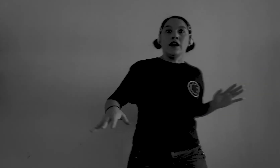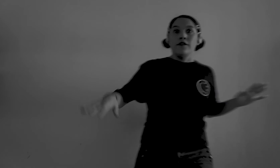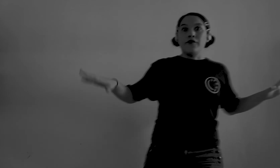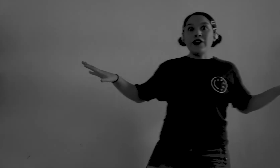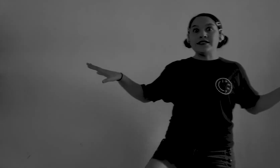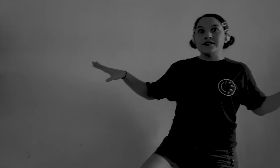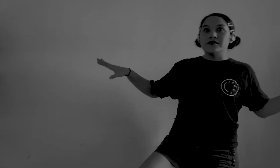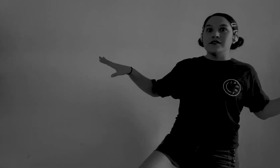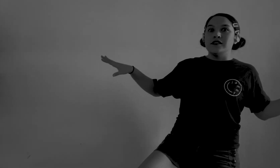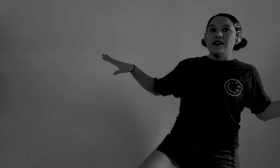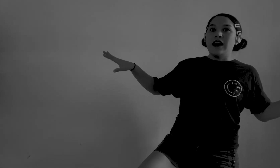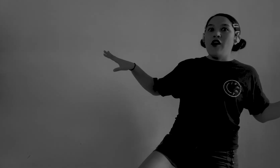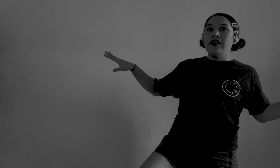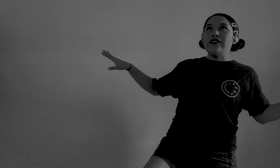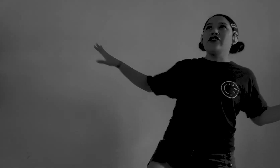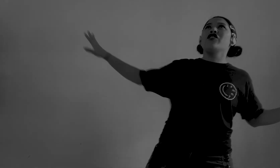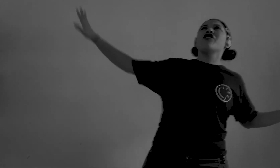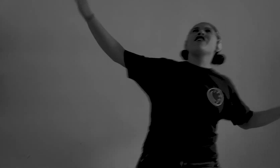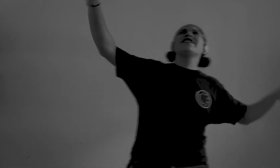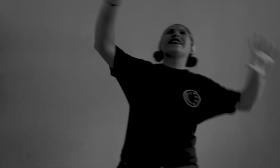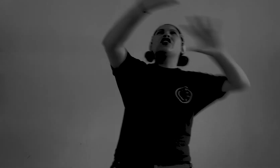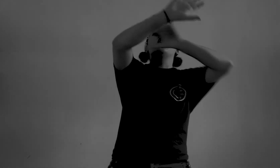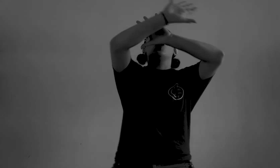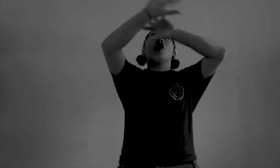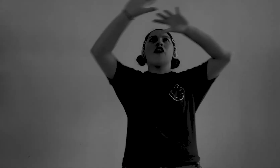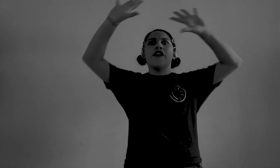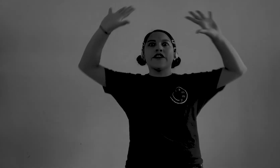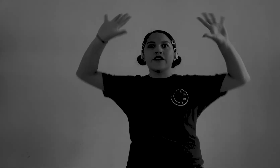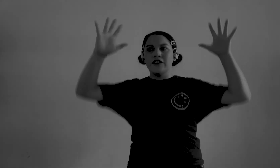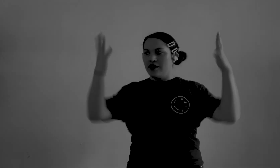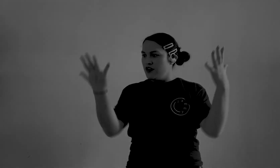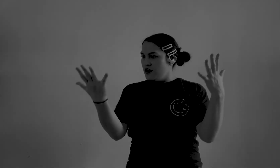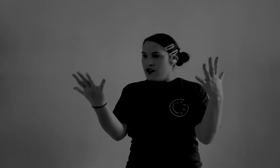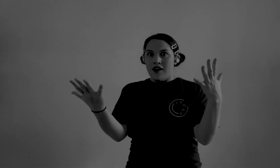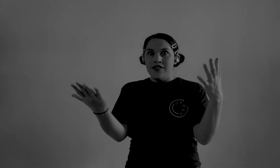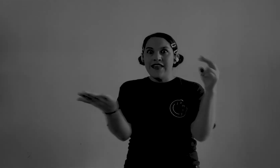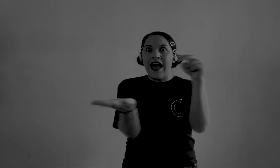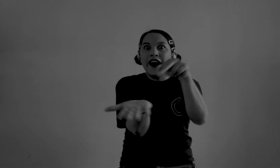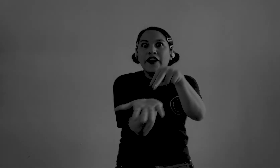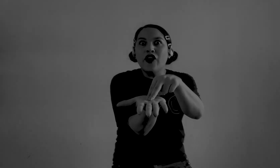¡Seguimos! 1, 2, 3, 4, 5. ¡Freeze! ¡Y ahora todo es de color negro!